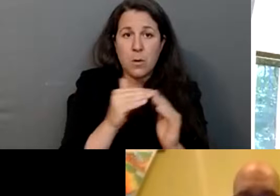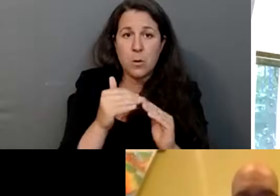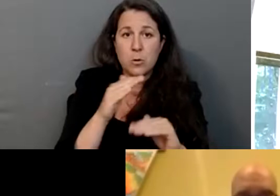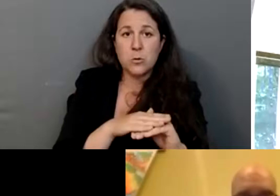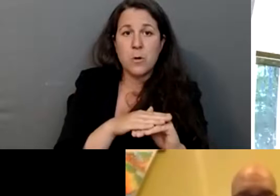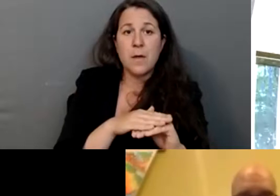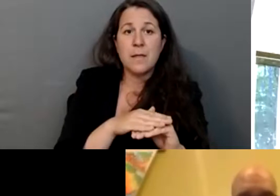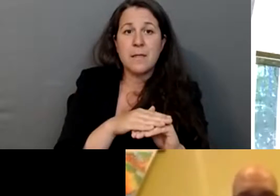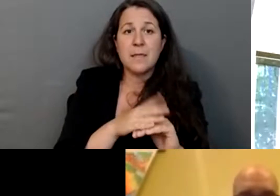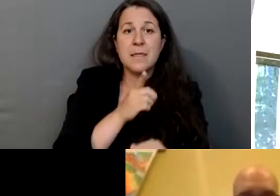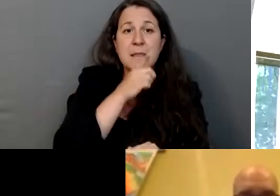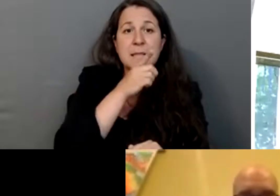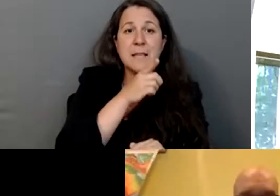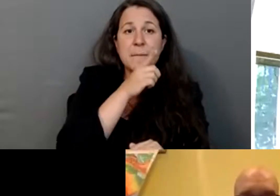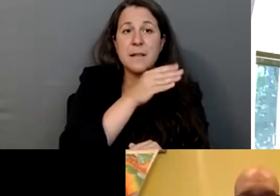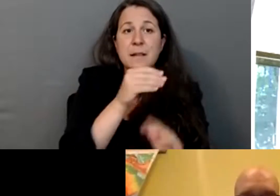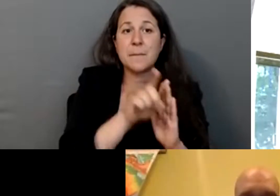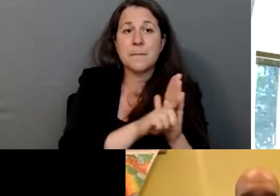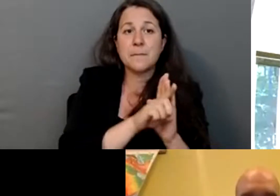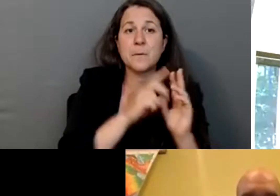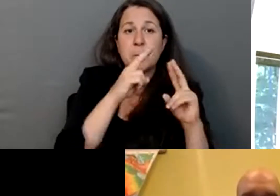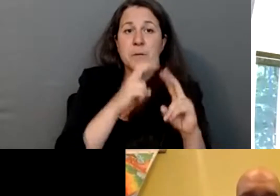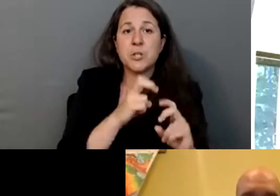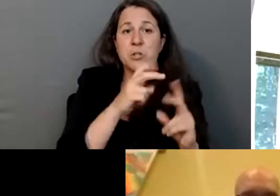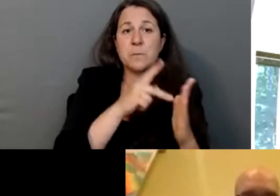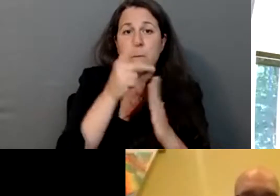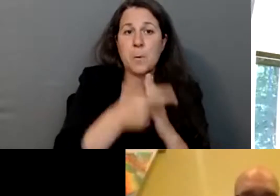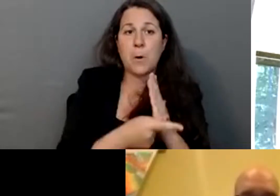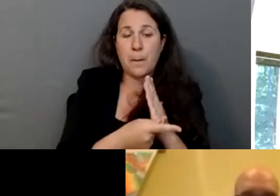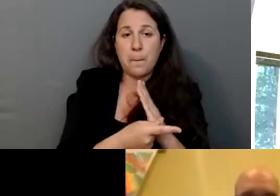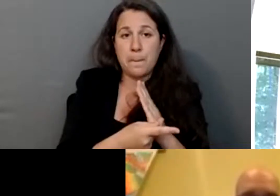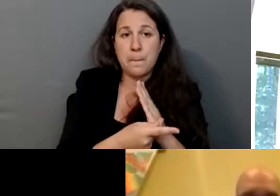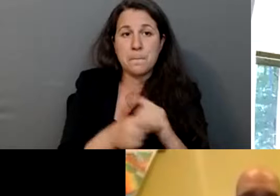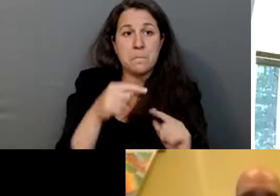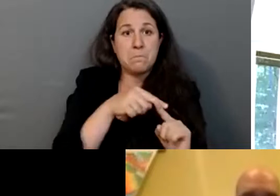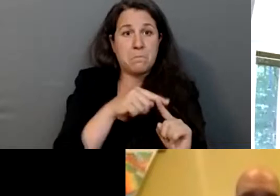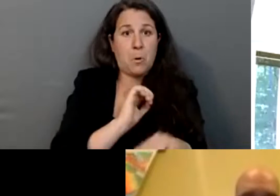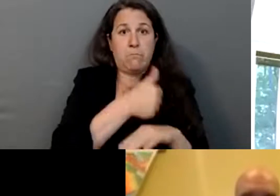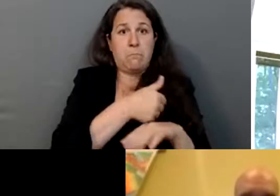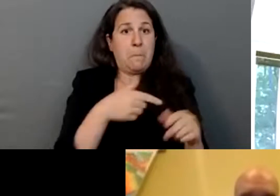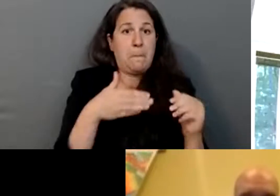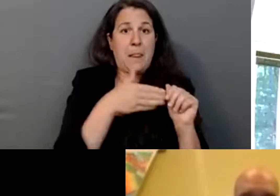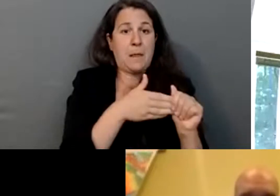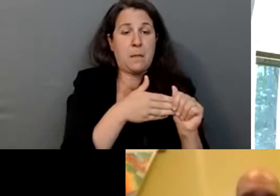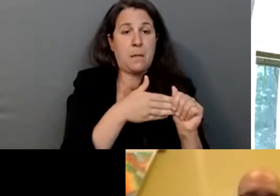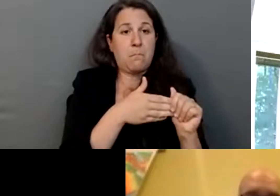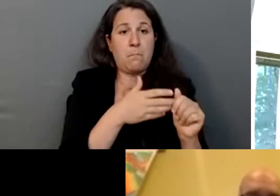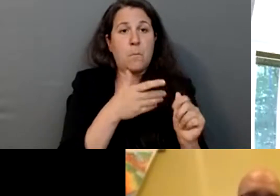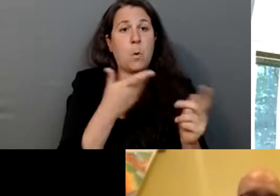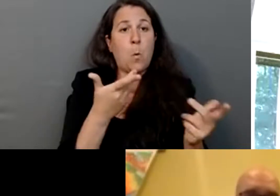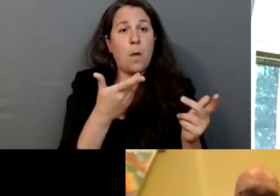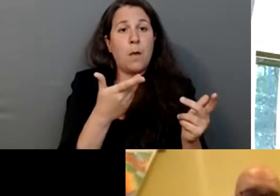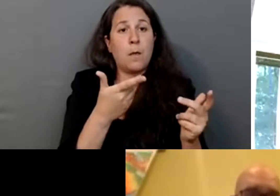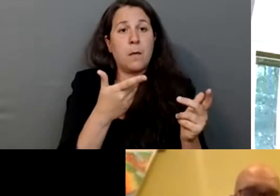Inclusive Climate Action Research Program, une initiative pionnière là, qui vise à générer, coproduire